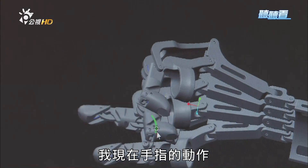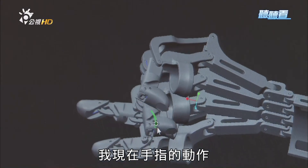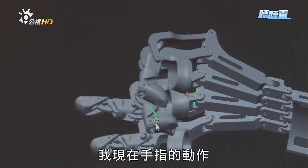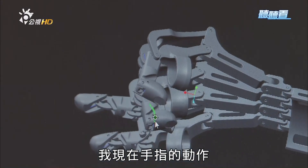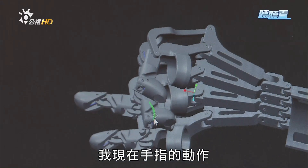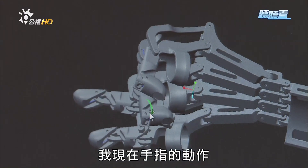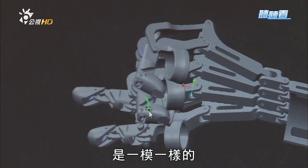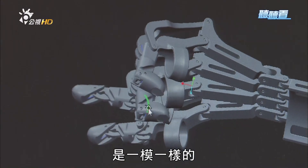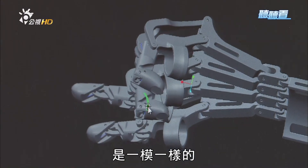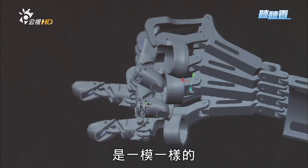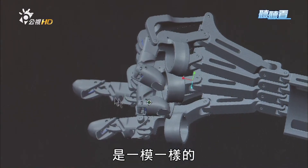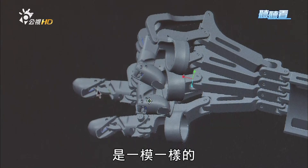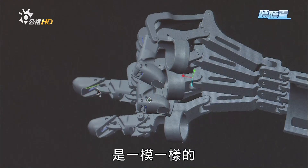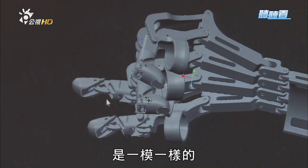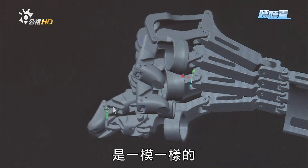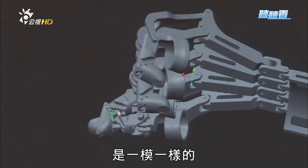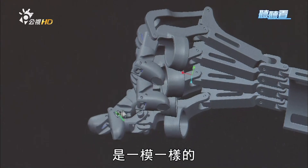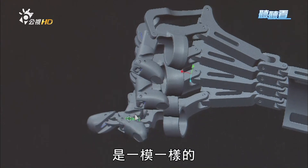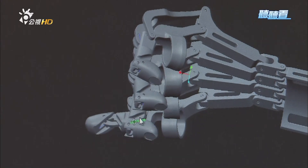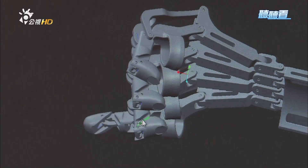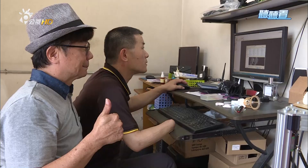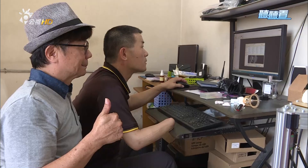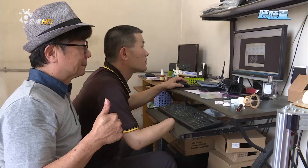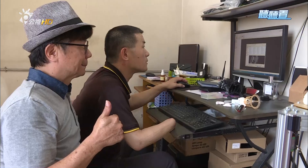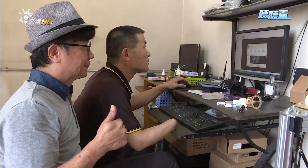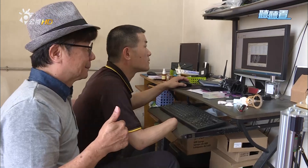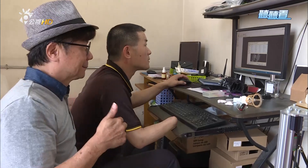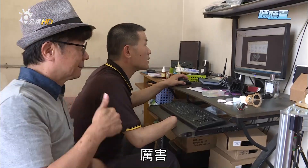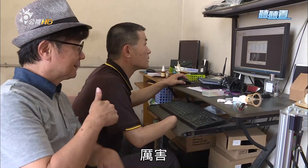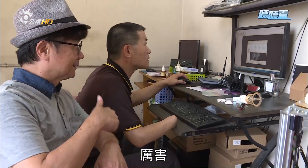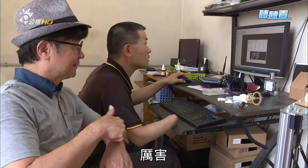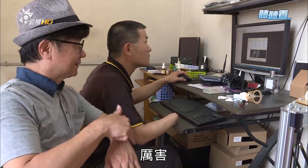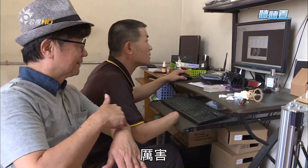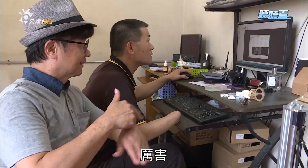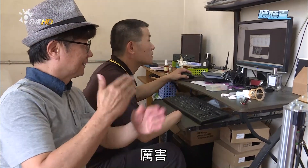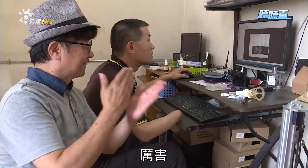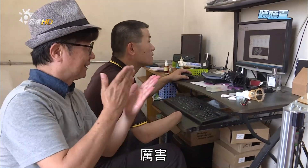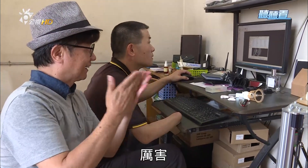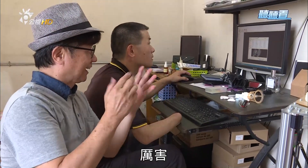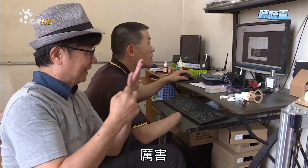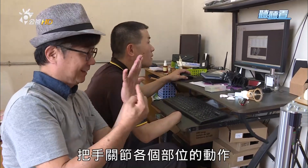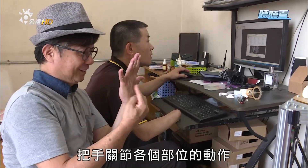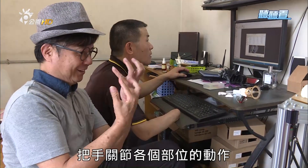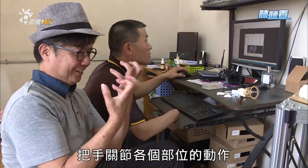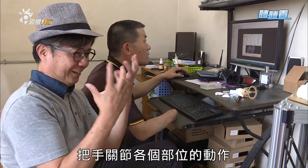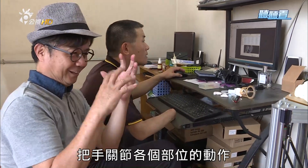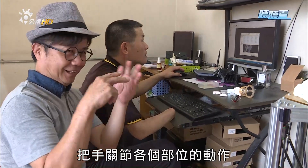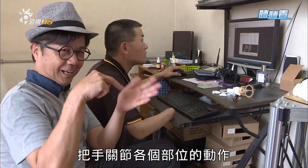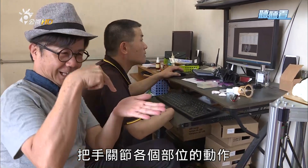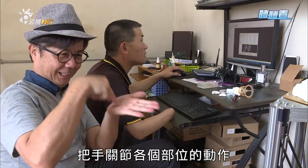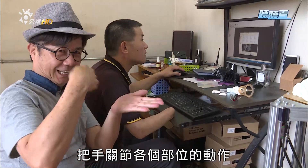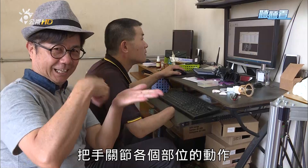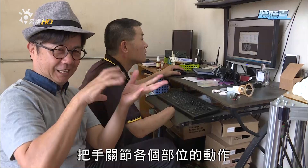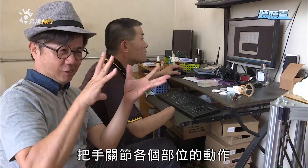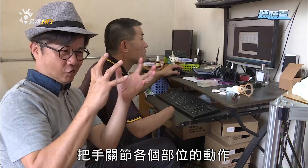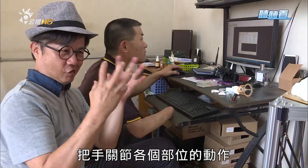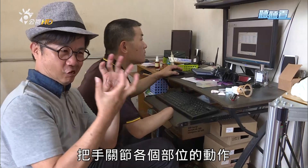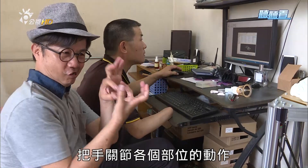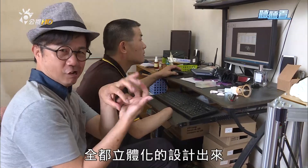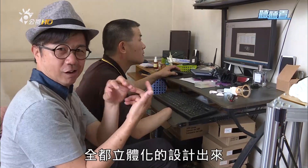作是一模一样的。 哎呀厉害啊，把手关节各个部位的动作全